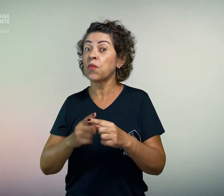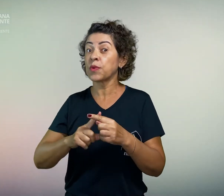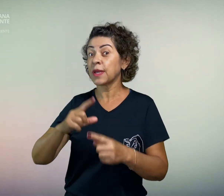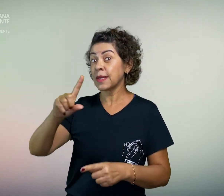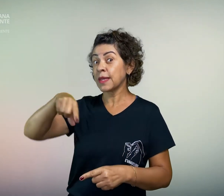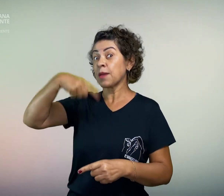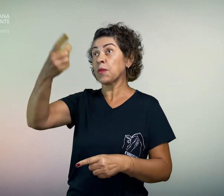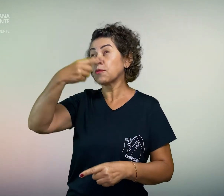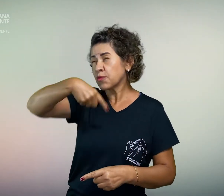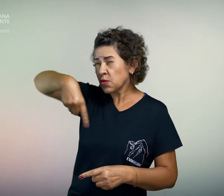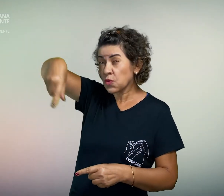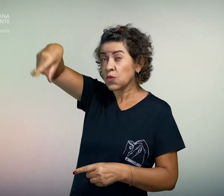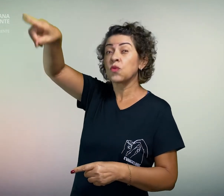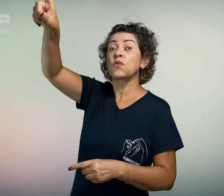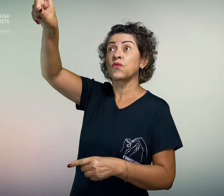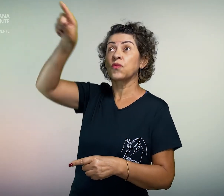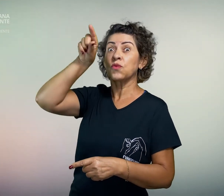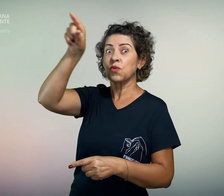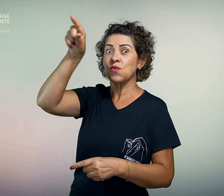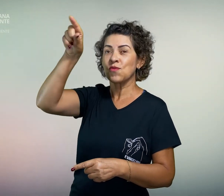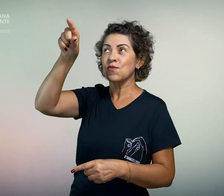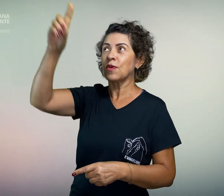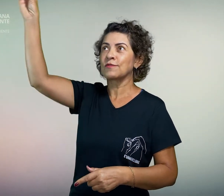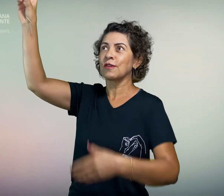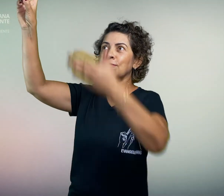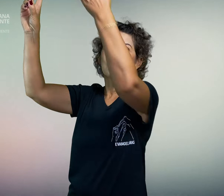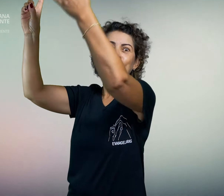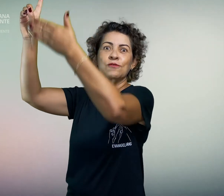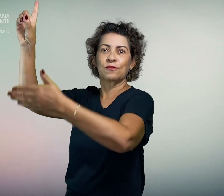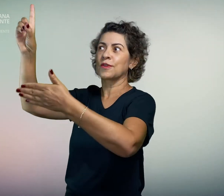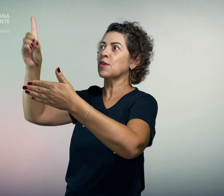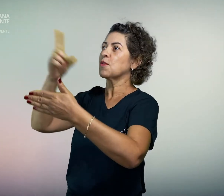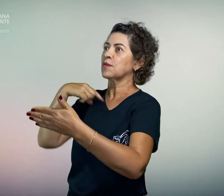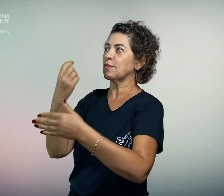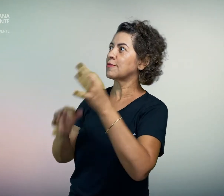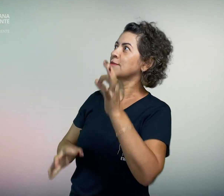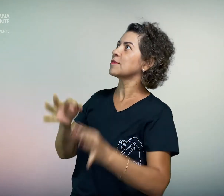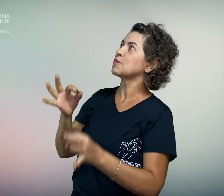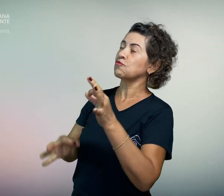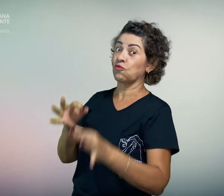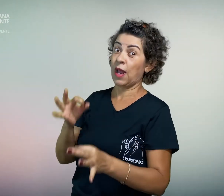Um dia prestaremos conta de tudo isso diante do